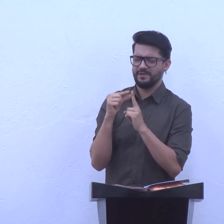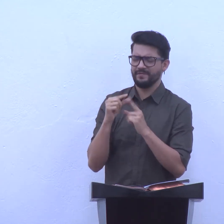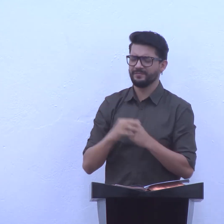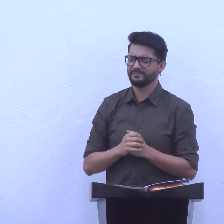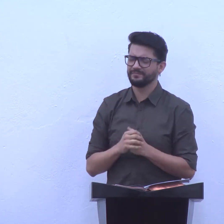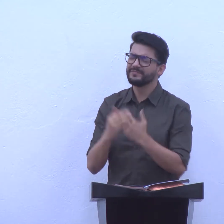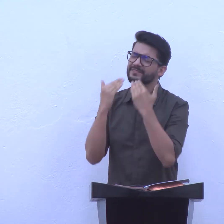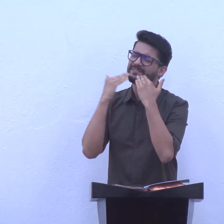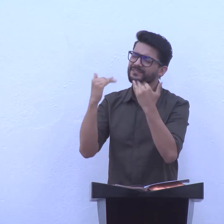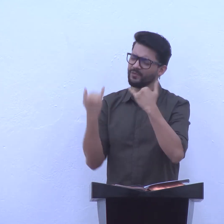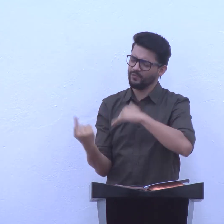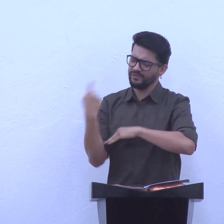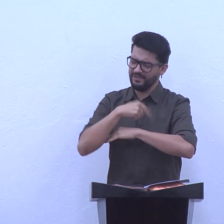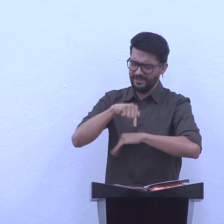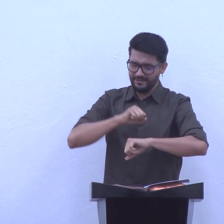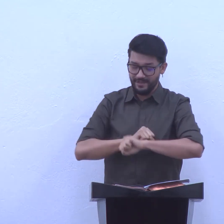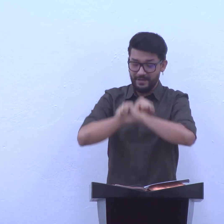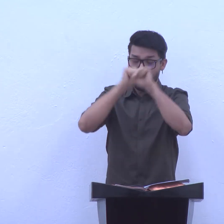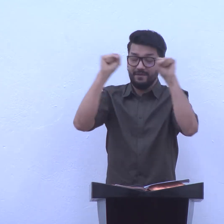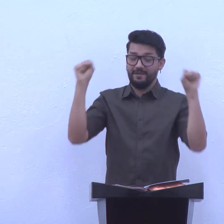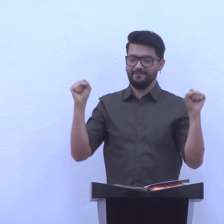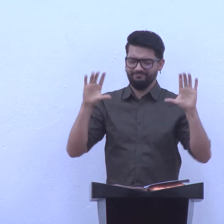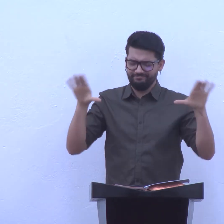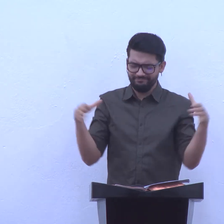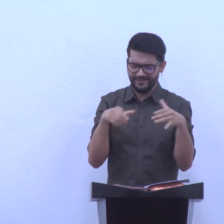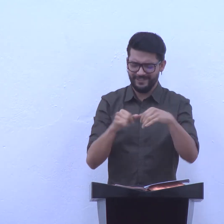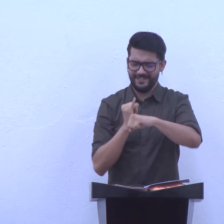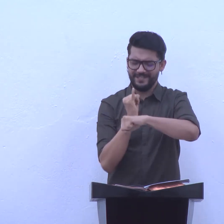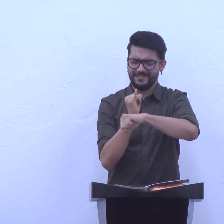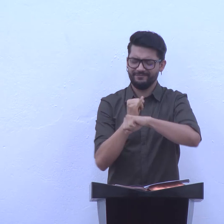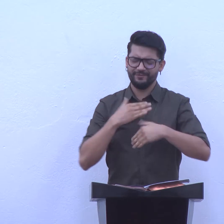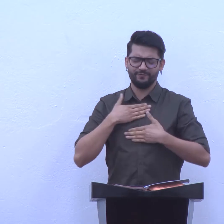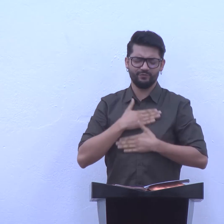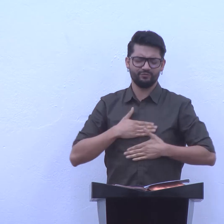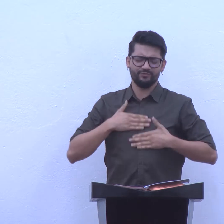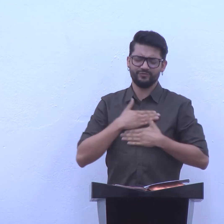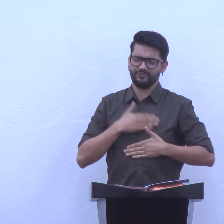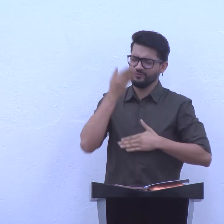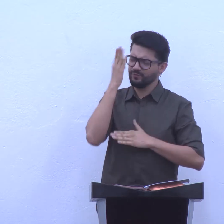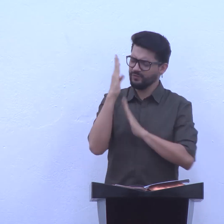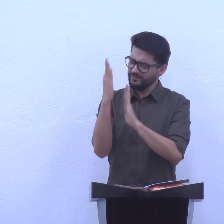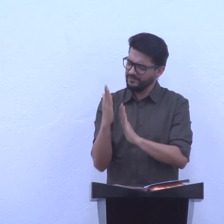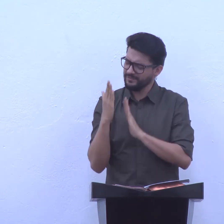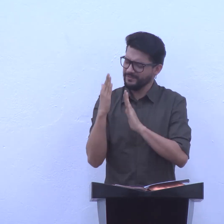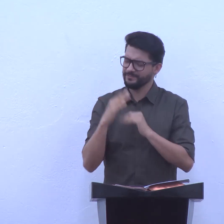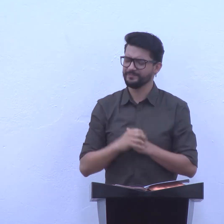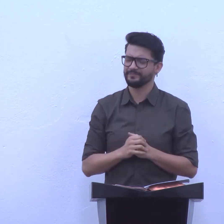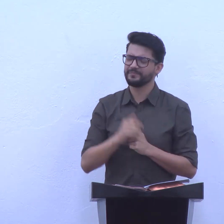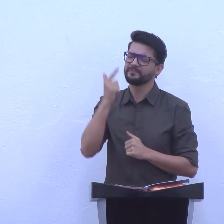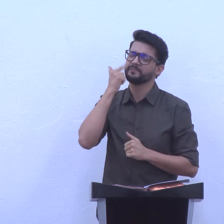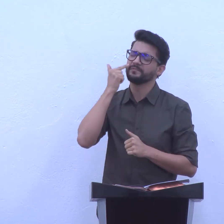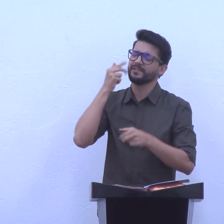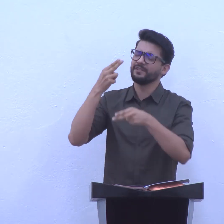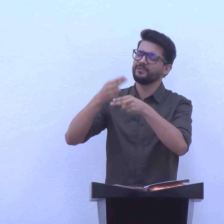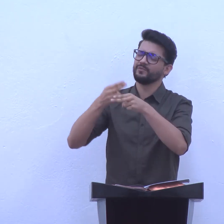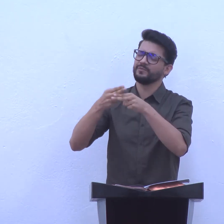vivificándonos. Creemos en tu palabra y gracias por esta mañana, Señor. Gracias por este culto en el que nos gozamos de tu